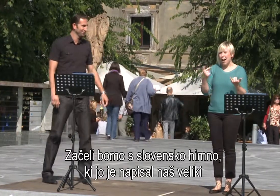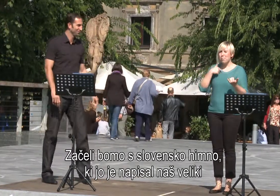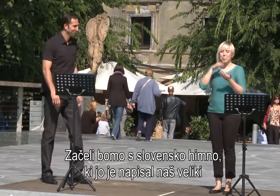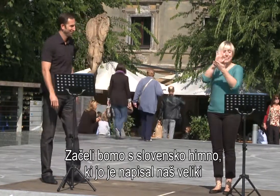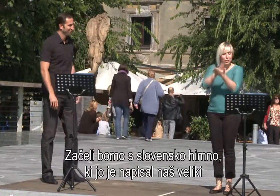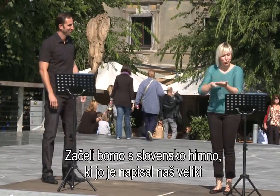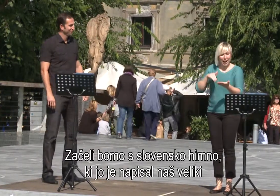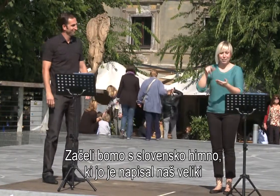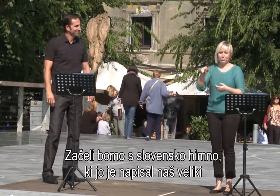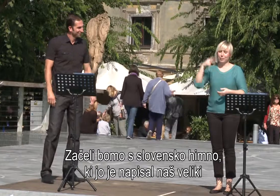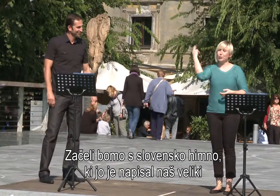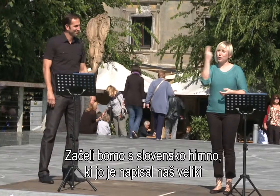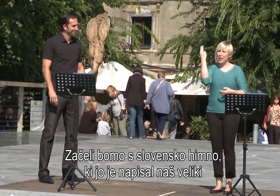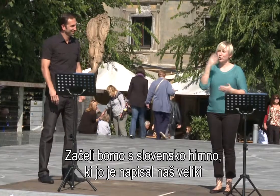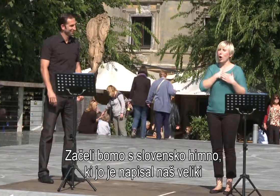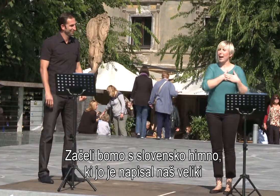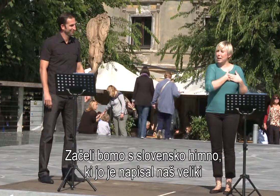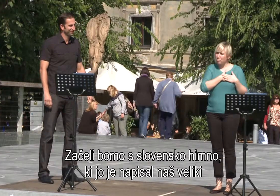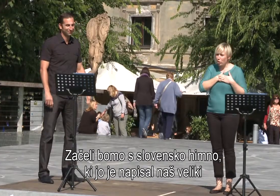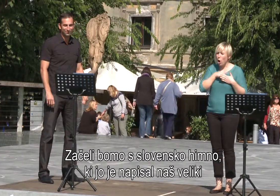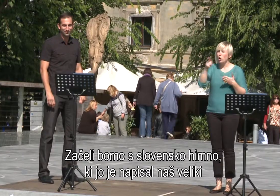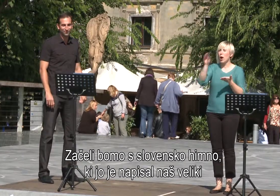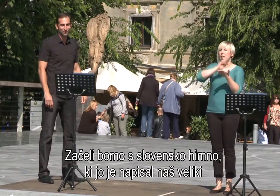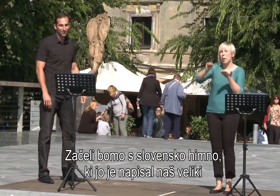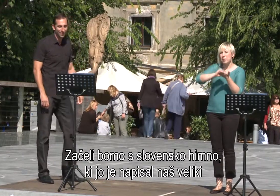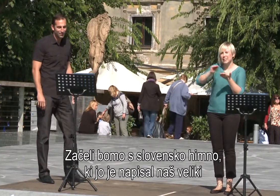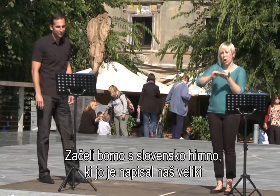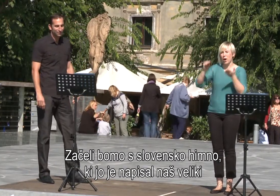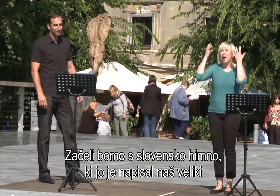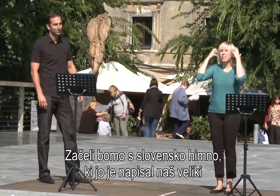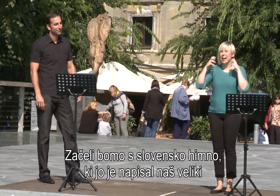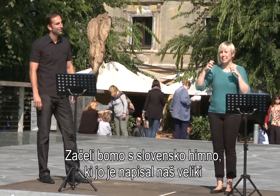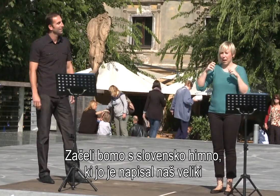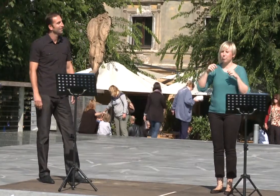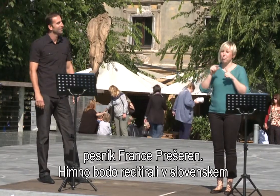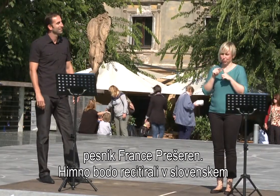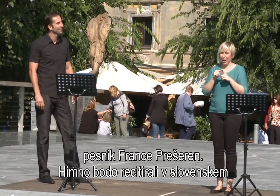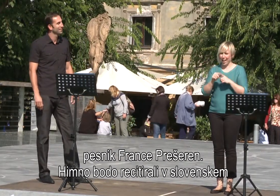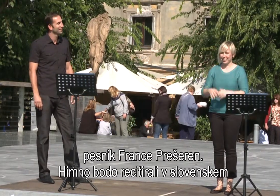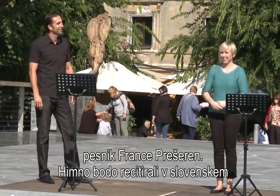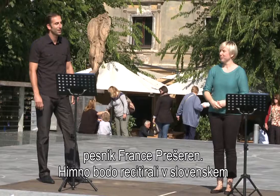Zdaj bi pa kar začeli in sicer slovensko himno, ki jo je napisal France Prešeren.